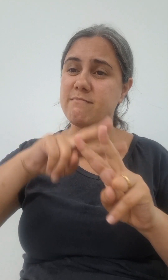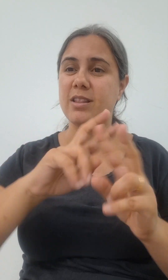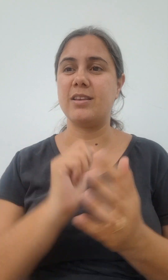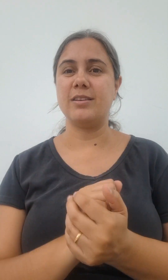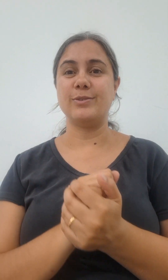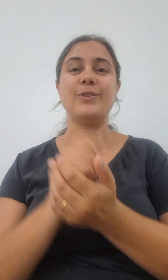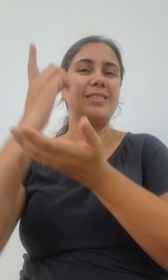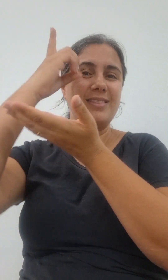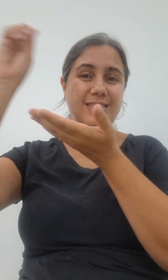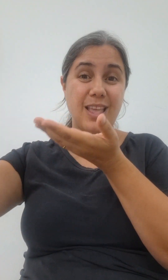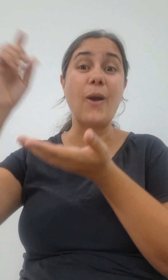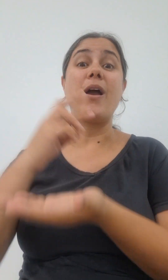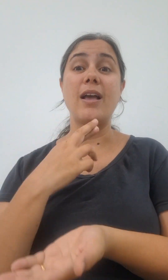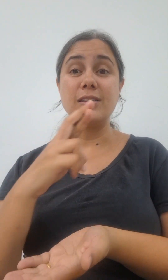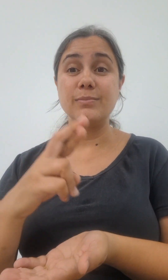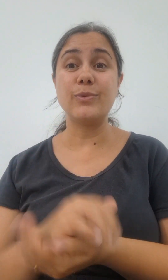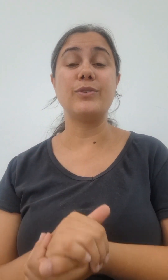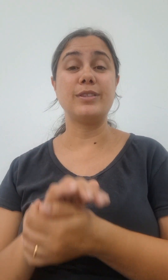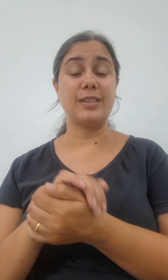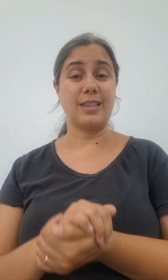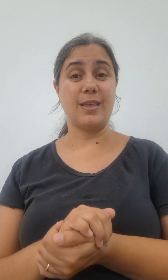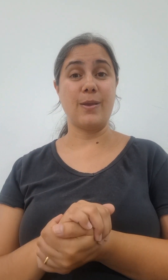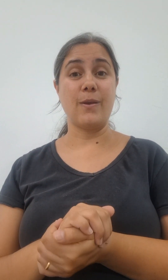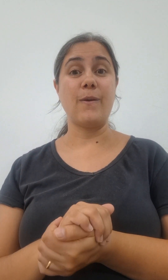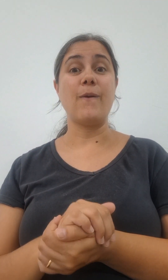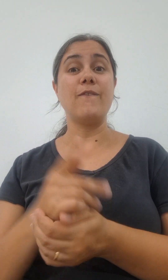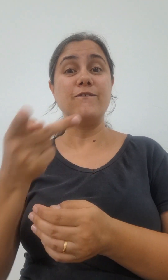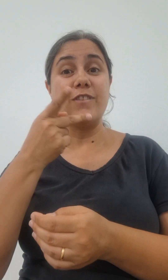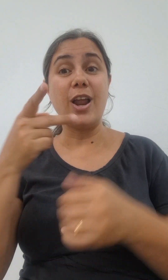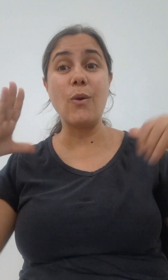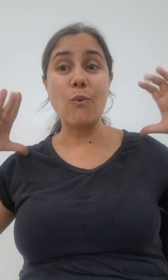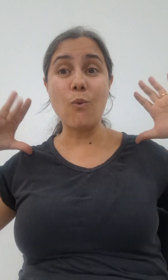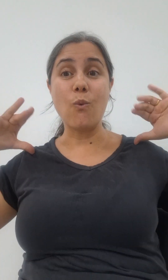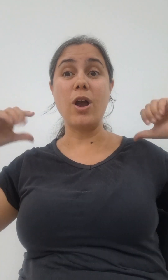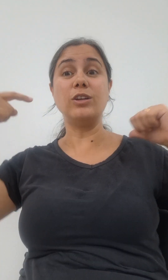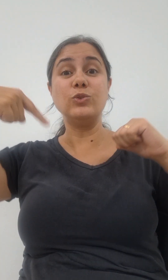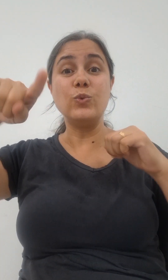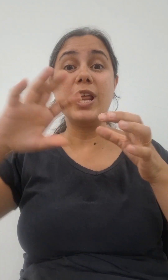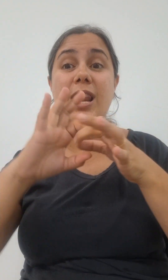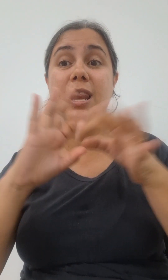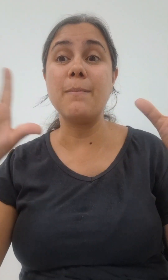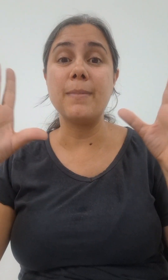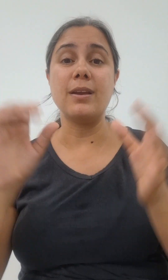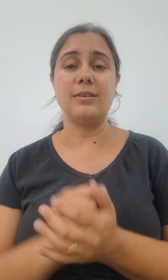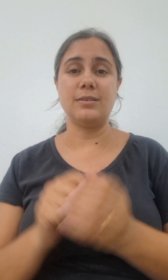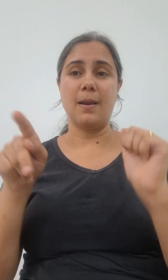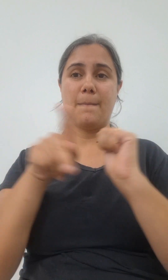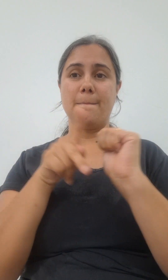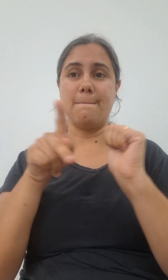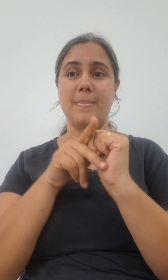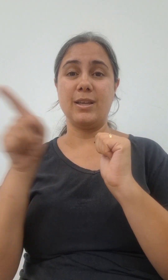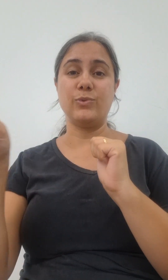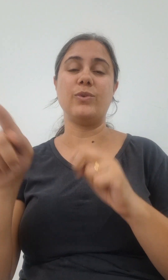por Pedro, que havia sido preso. Deus respondeu enviando um anjo para